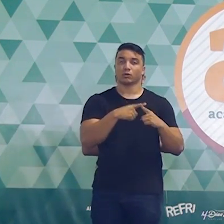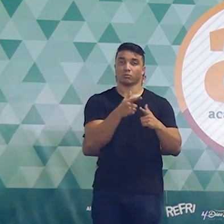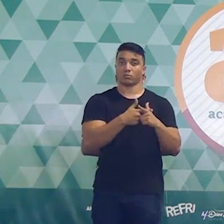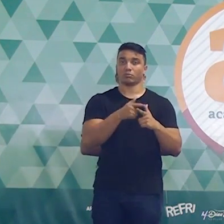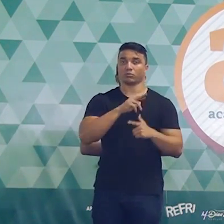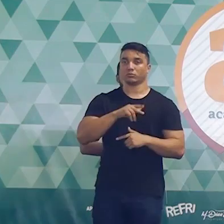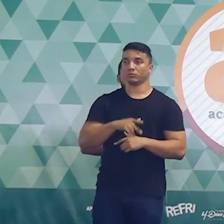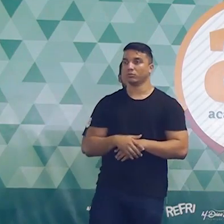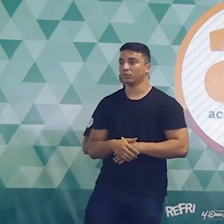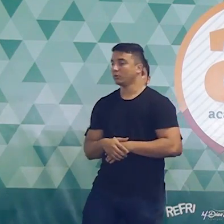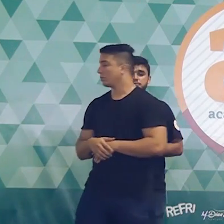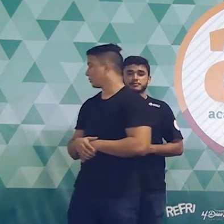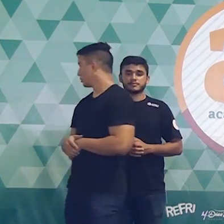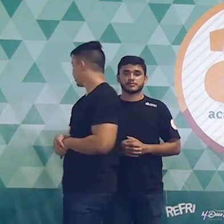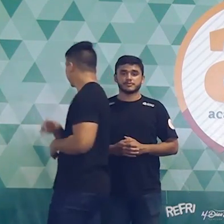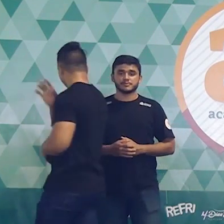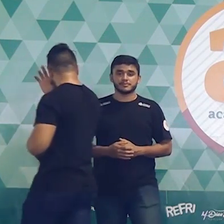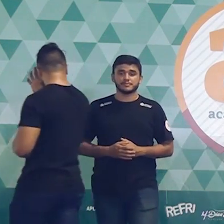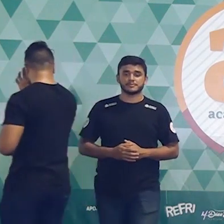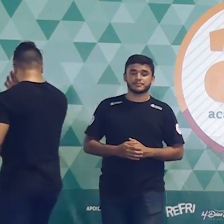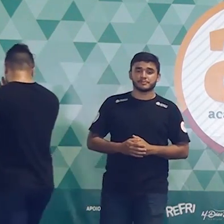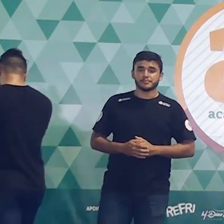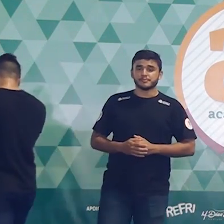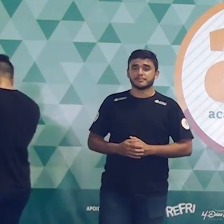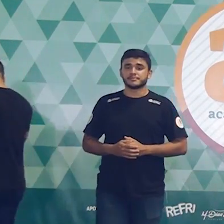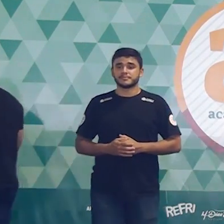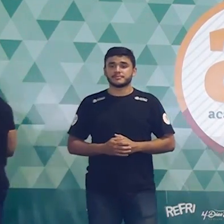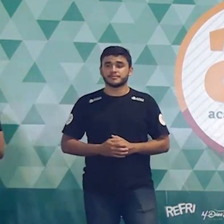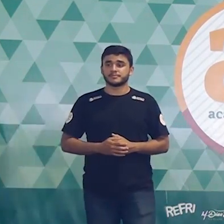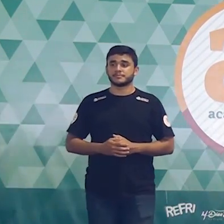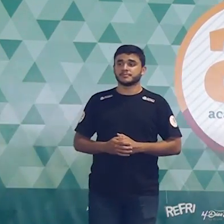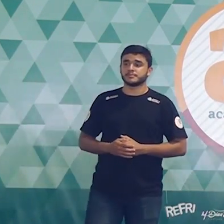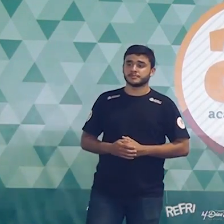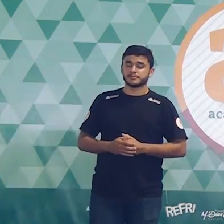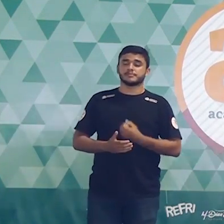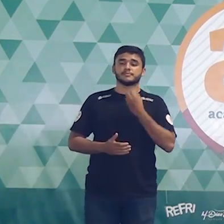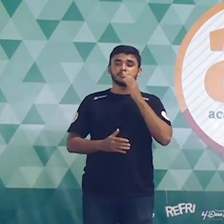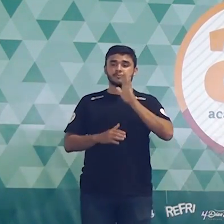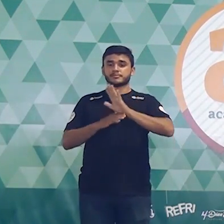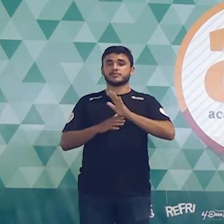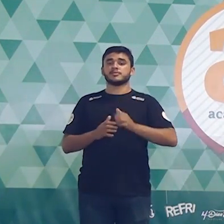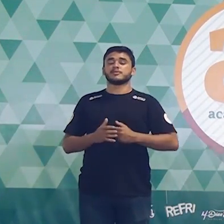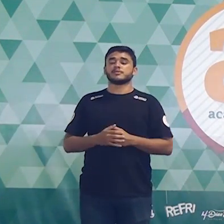problema, viu? Isso que eu estou falando aqui, nunca foi problema em Enem nenhum.